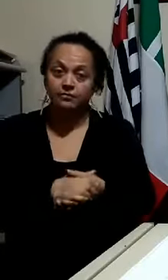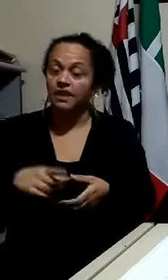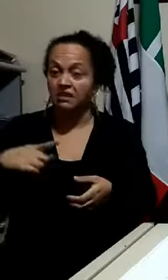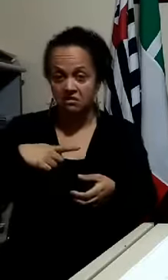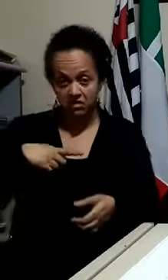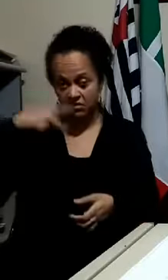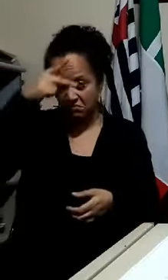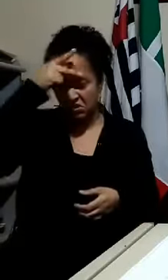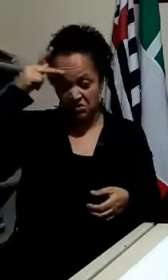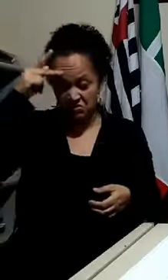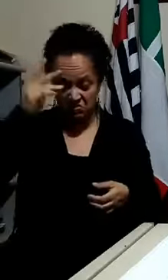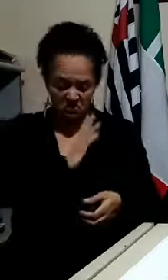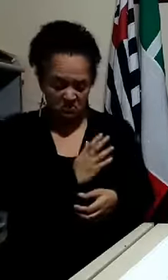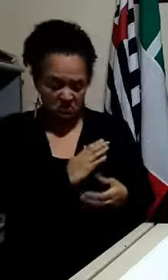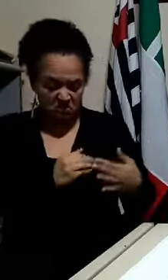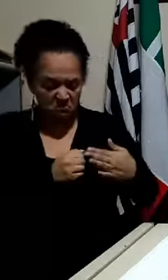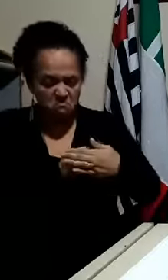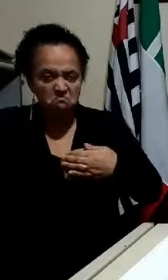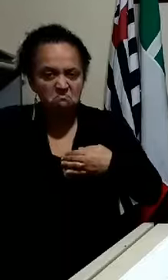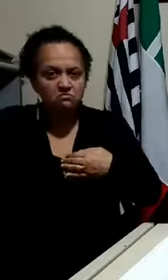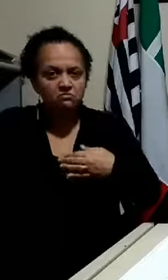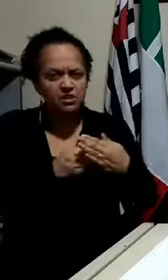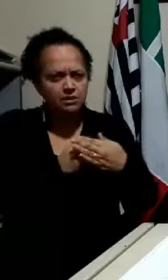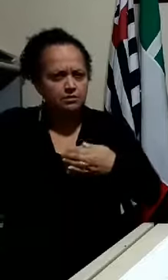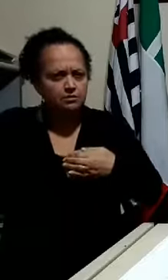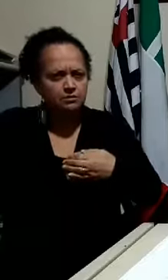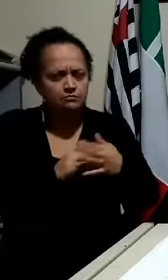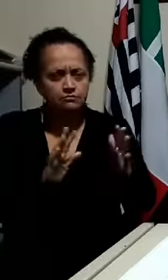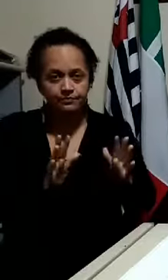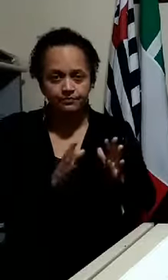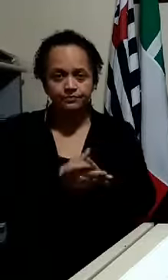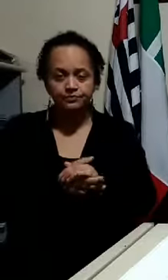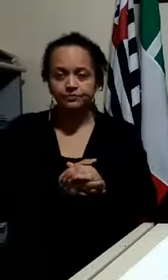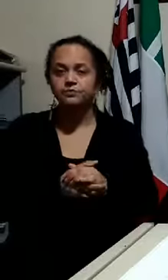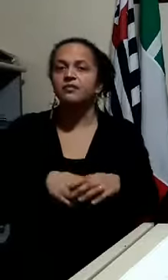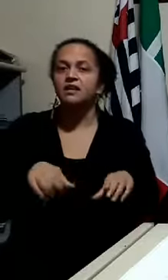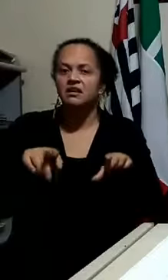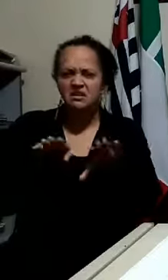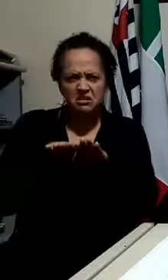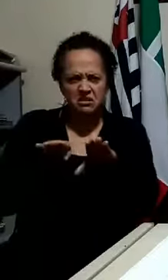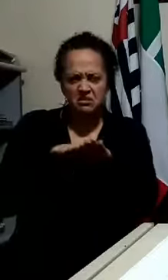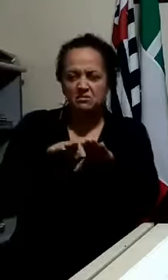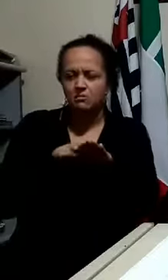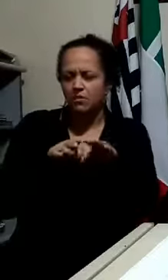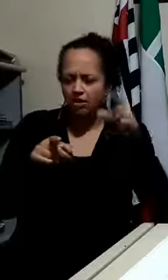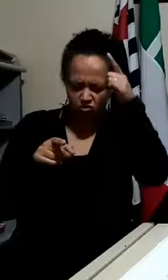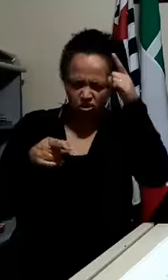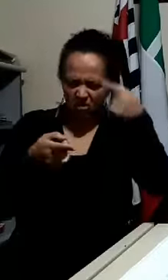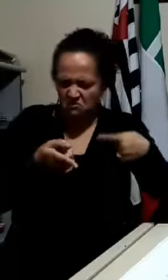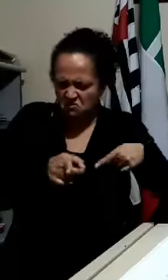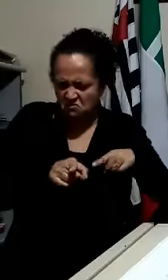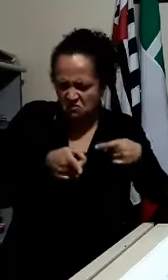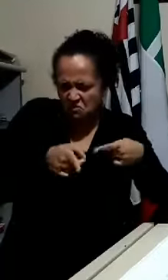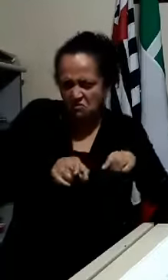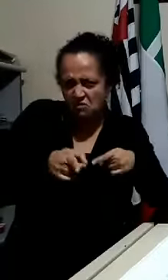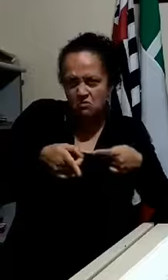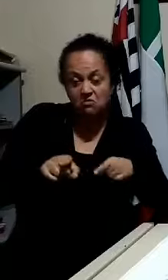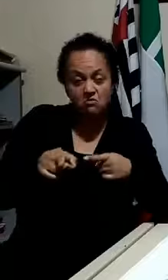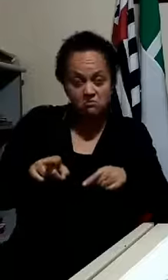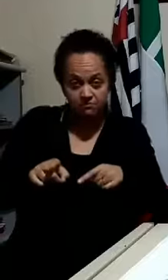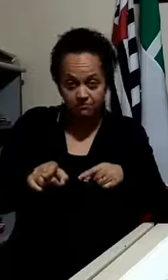coração e a cegueira. Do segundo é a perseguição e a angústia. E do terceiro